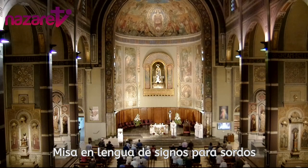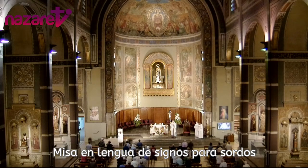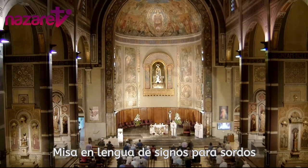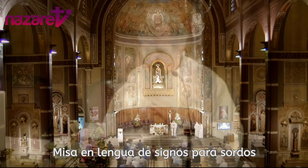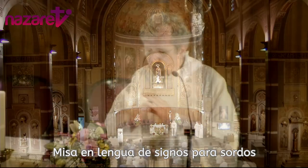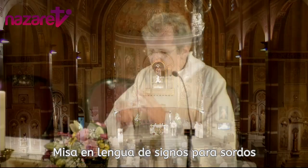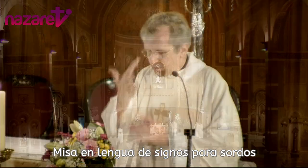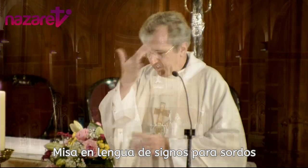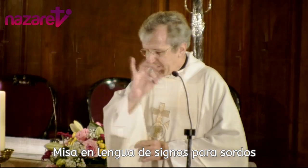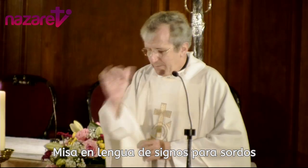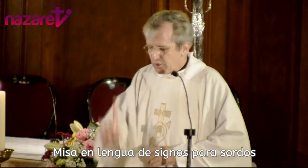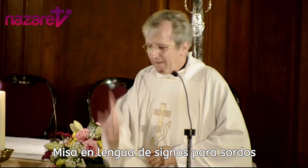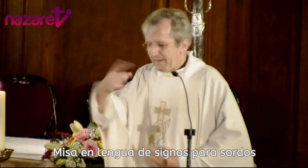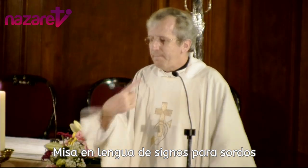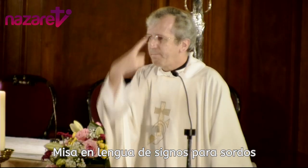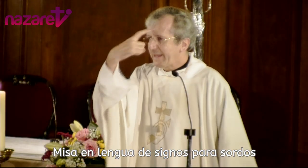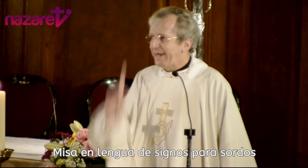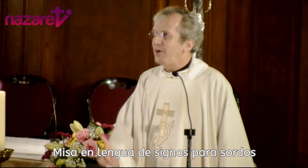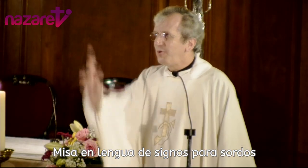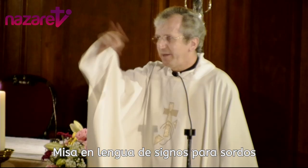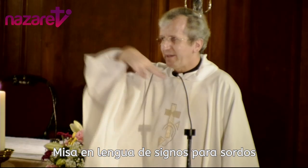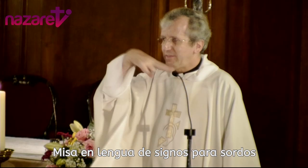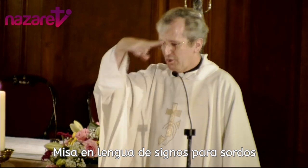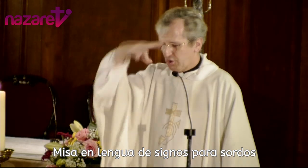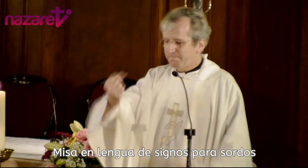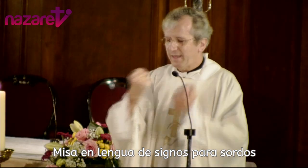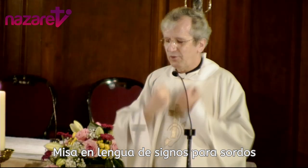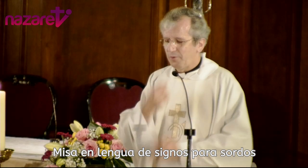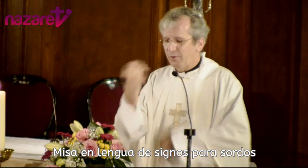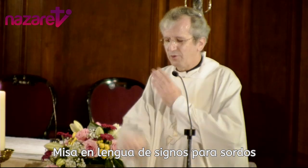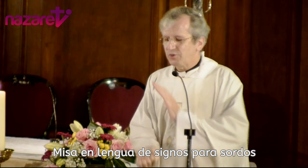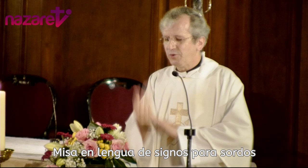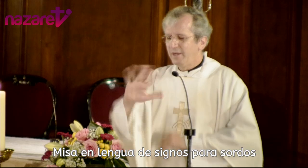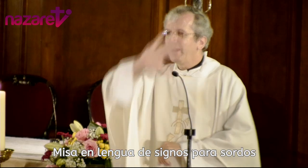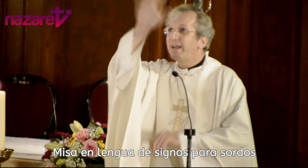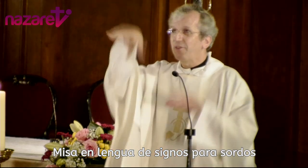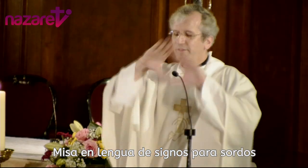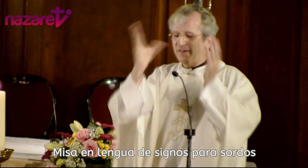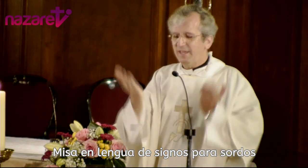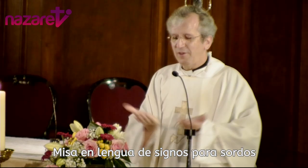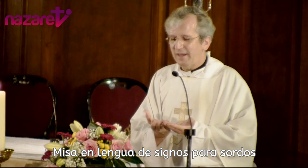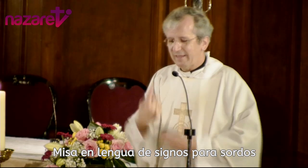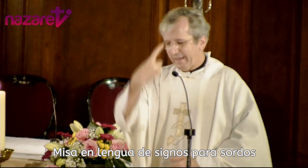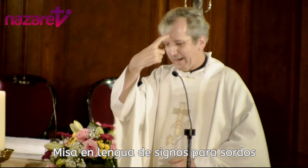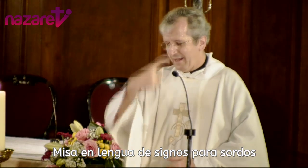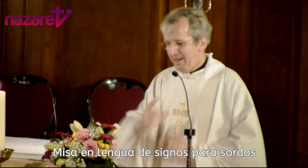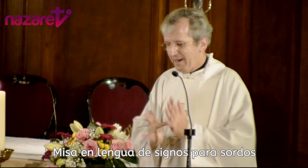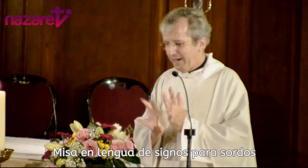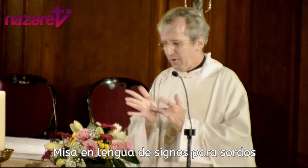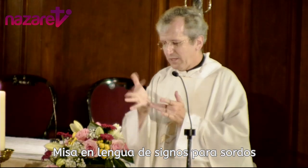Todos juntos profesamos la fe. Creo en Dios Padre Todopoderoso, creador del cielo y de la tierra. Creo en